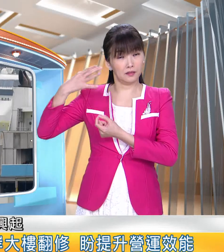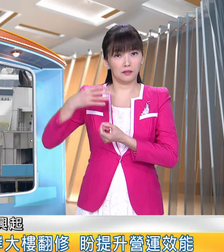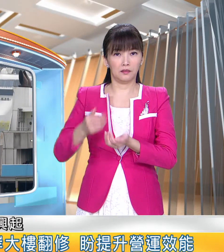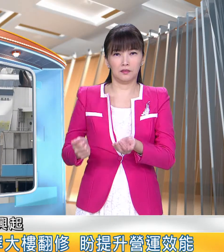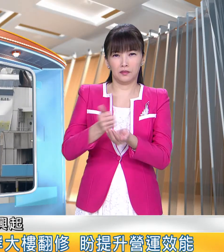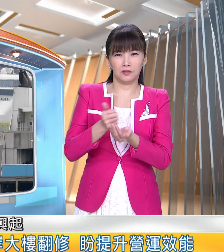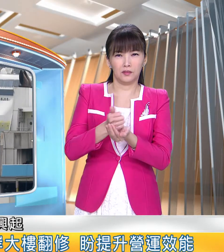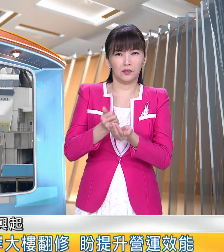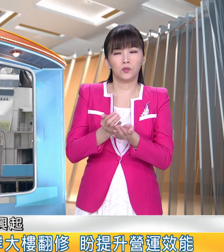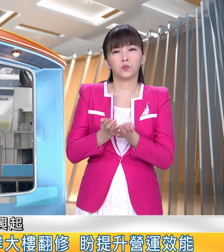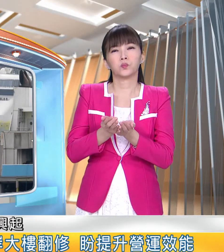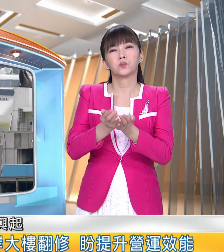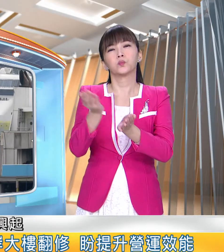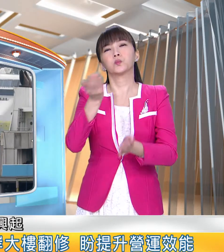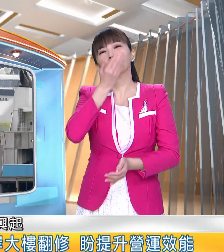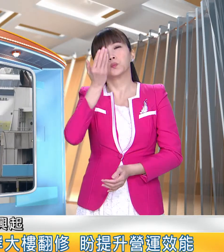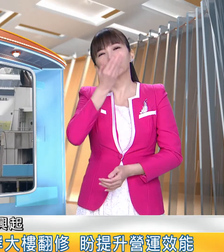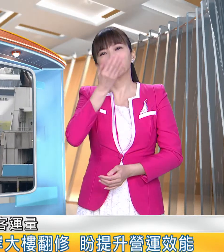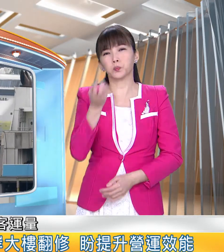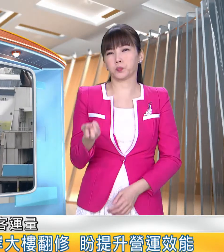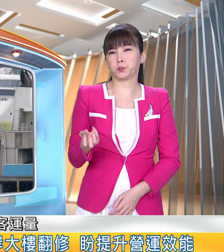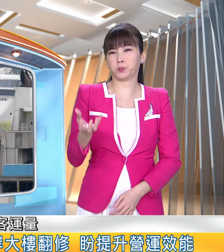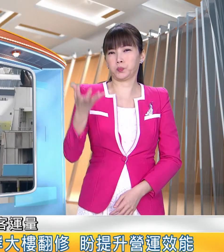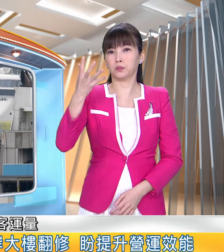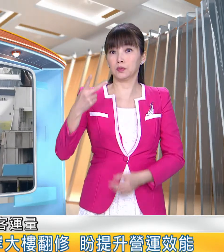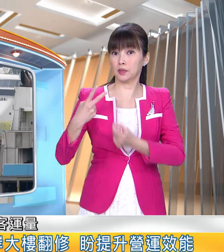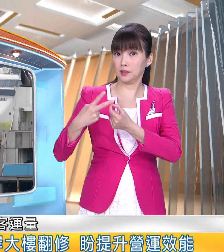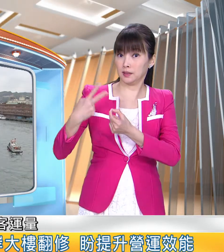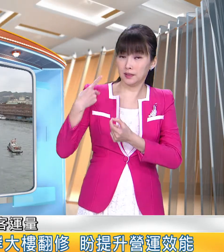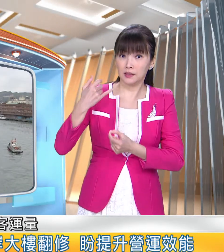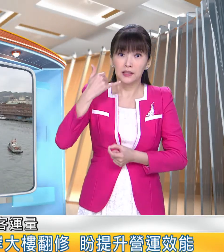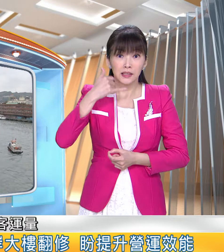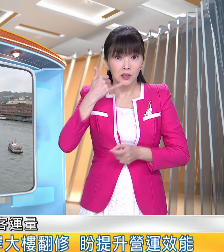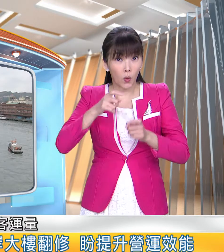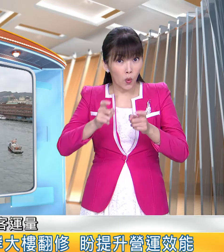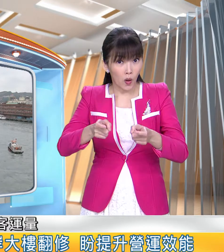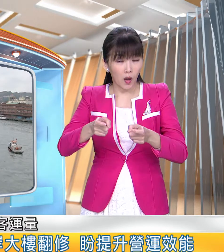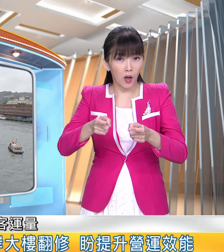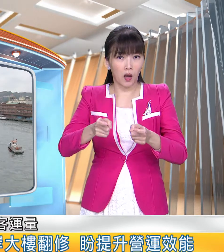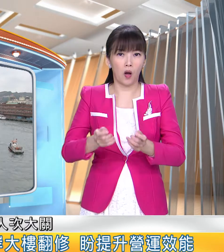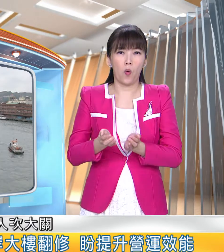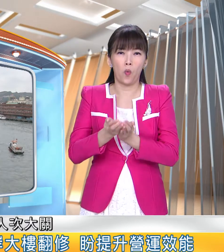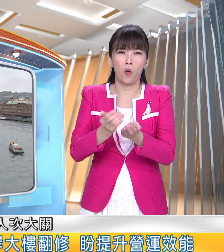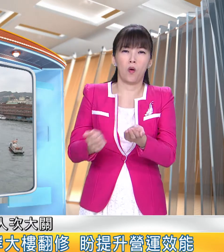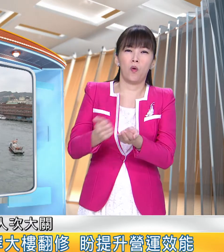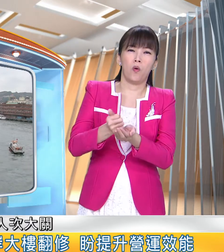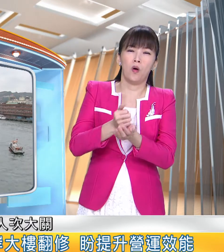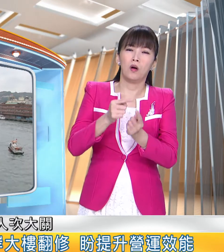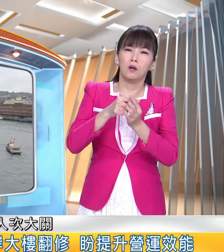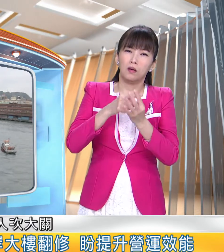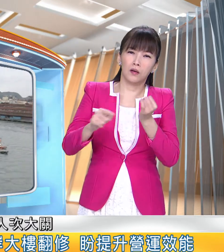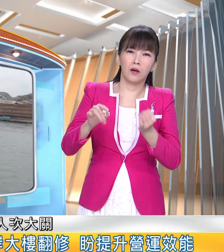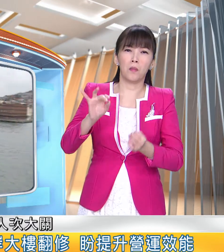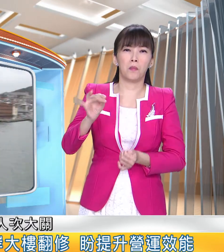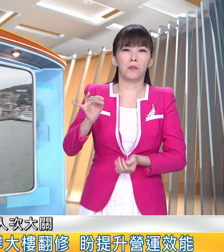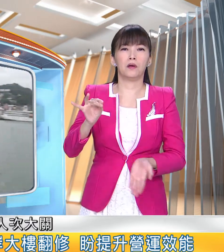最近几年邮轮兴起，基隆港在前年客运量首度突破了百万人次大